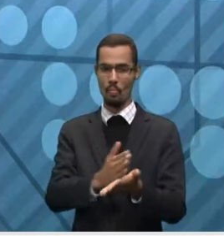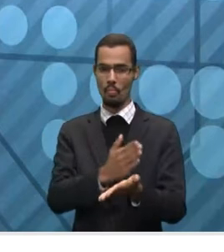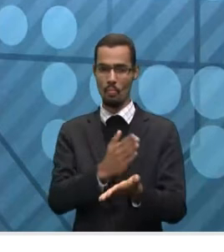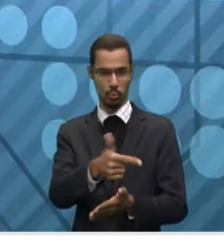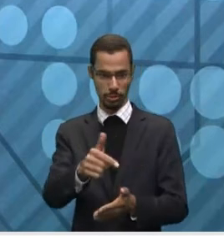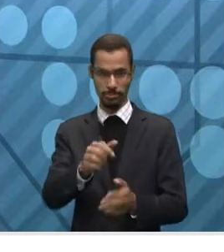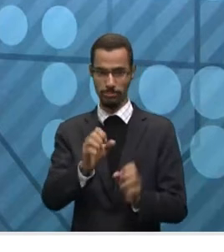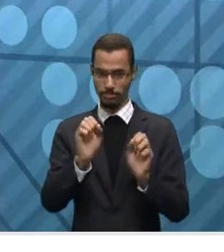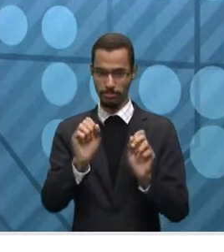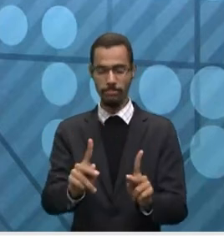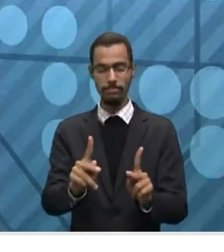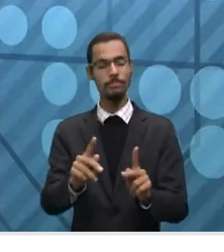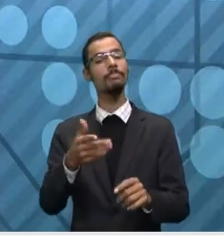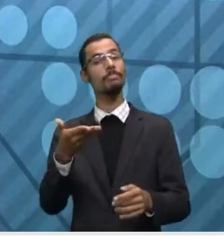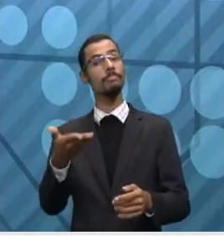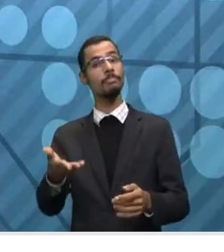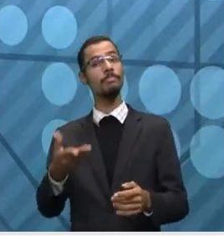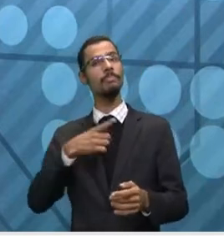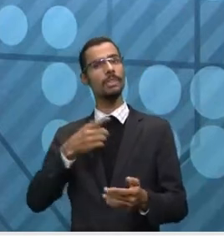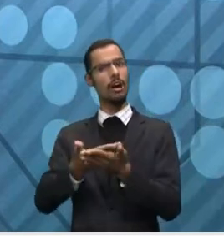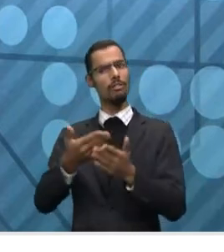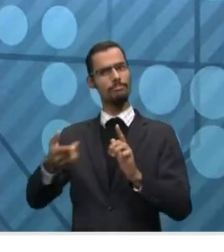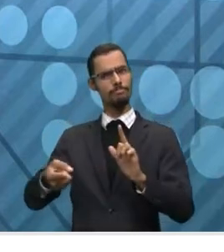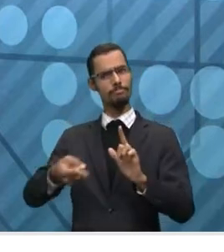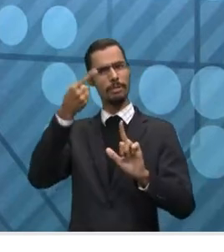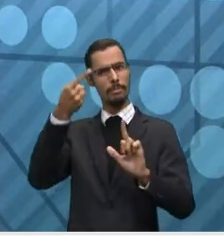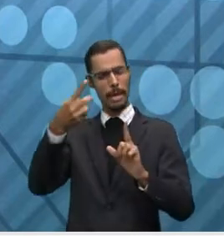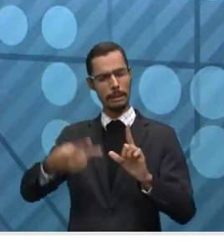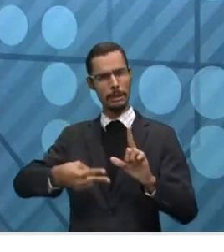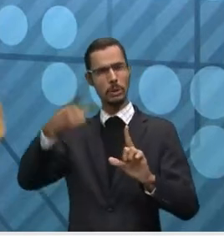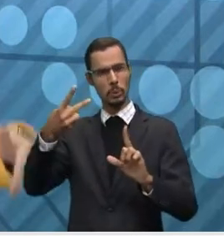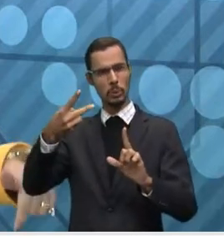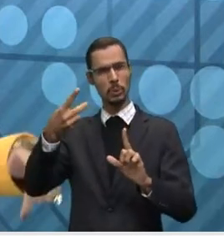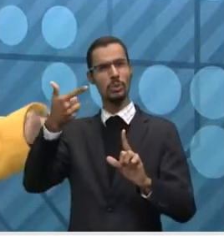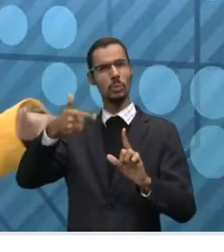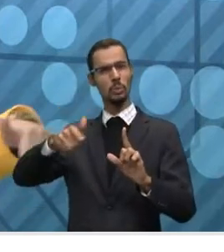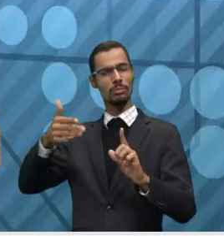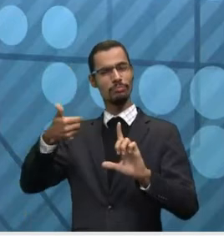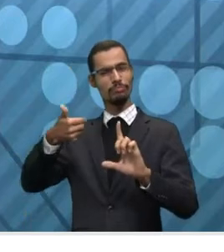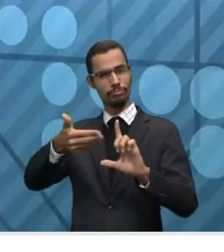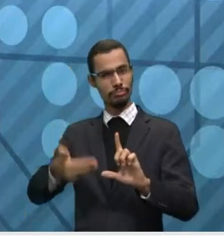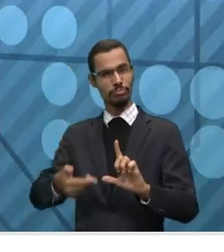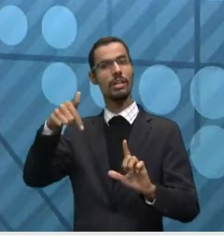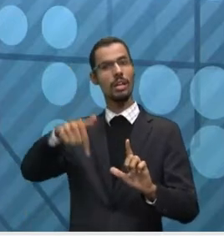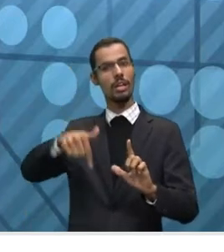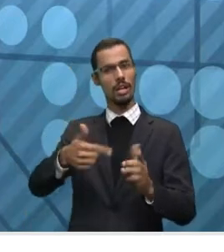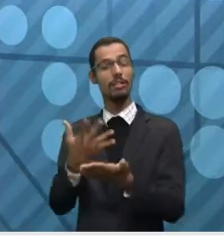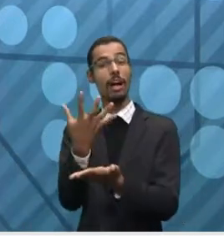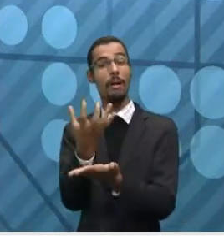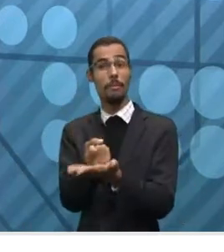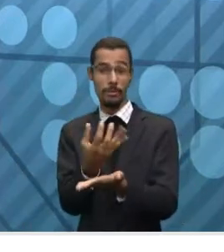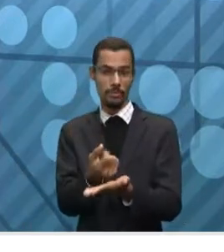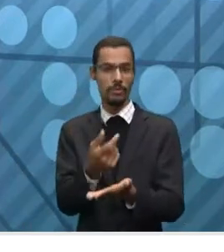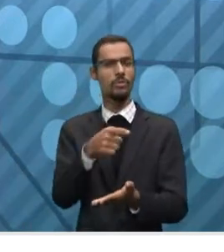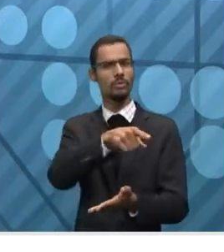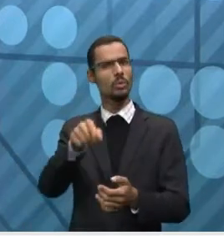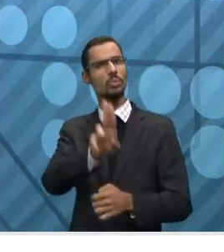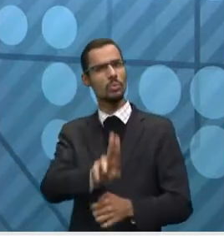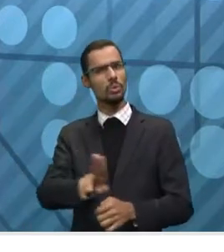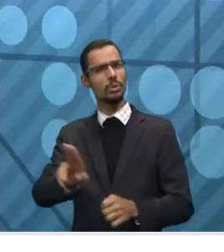livro, tá? Eu deixei na primeira teleaula, na segunda teleaula, no último slide na aula de hoje também, alguns aplicativos, você pode baixar